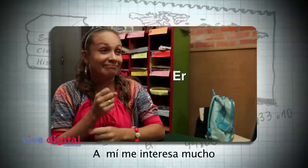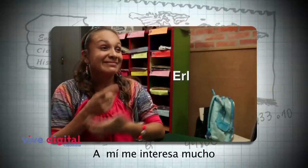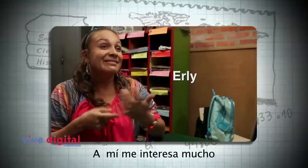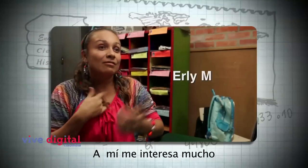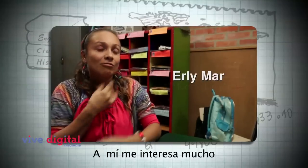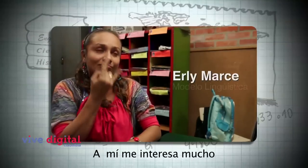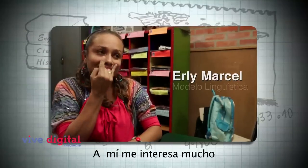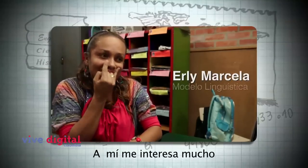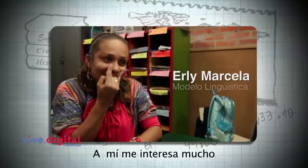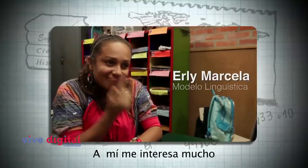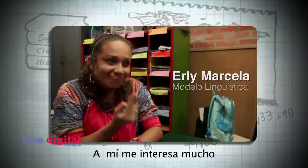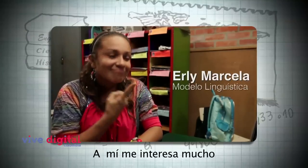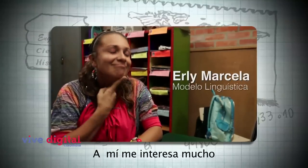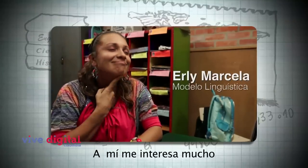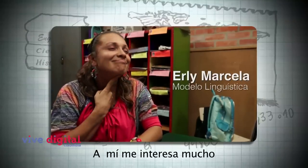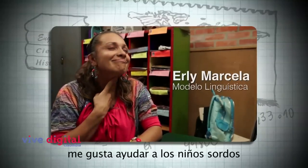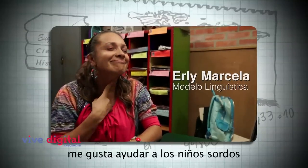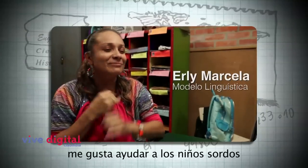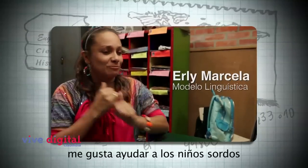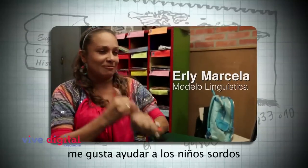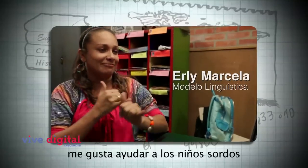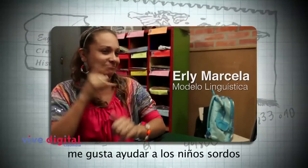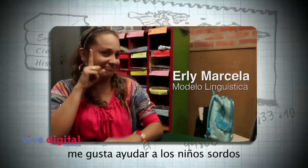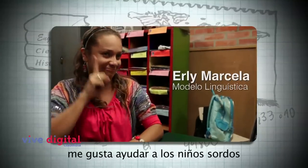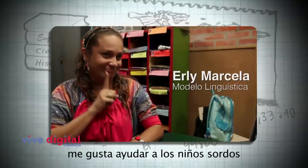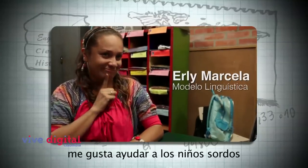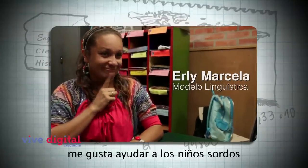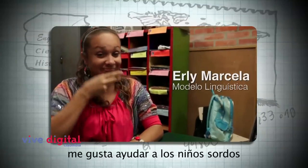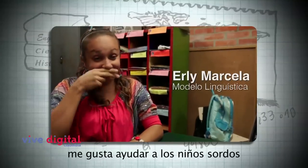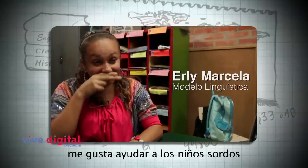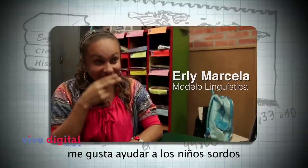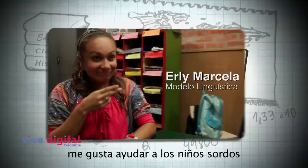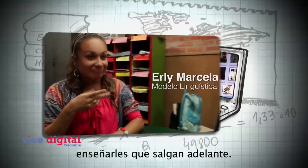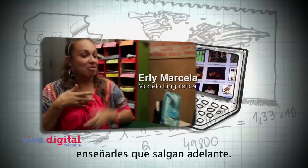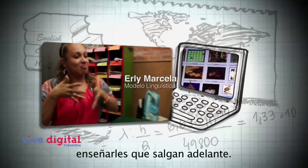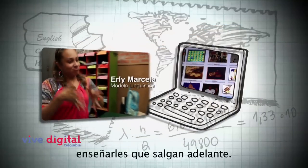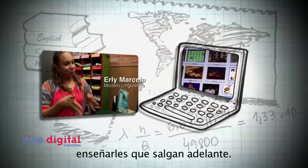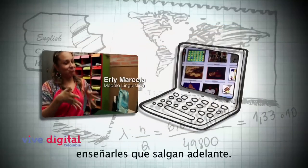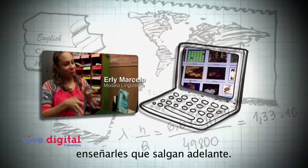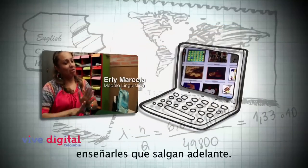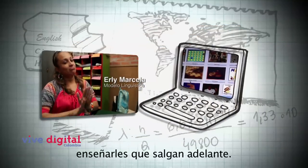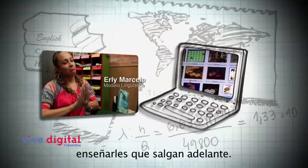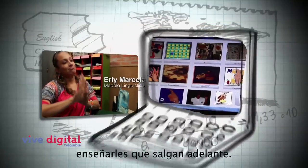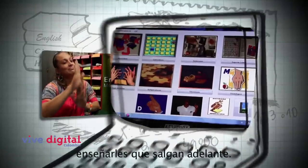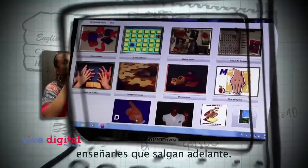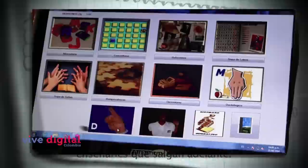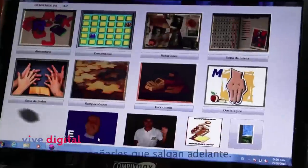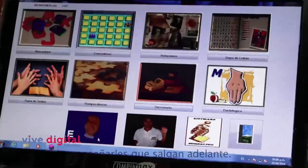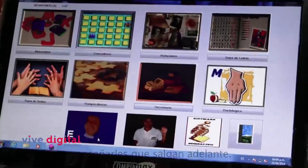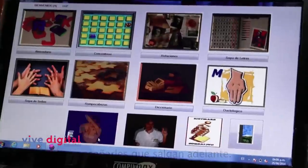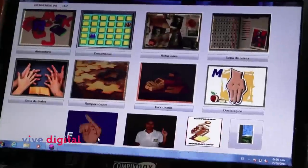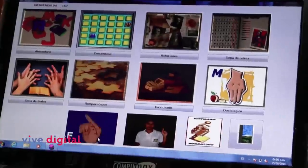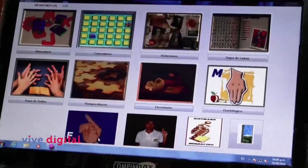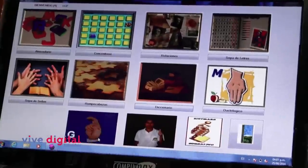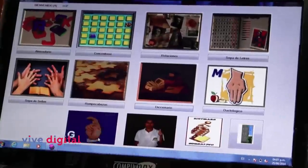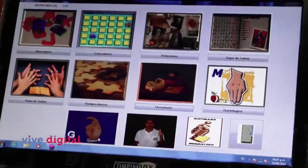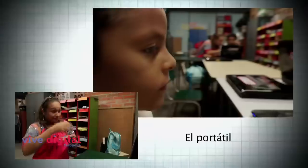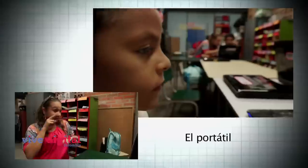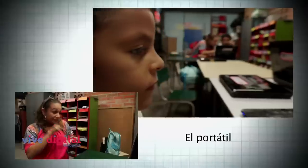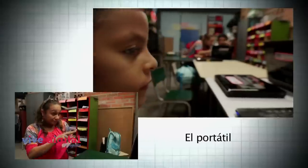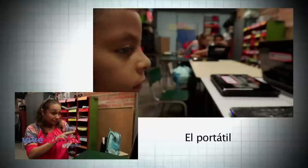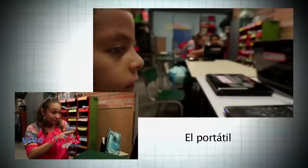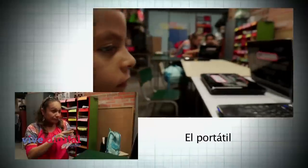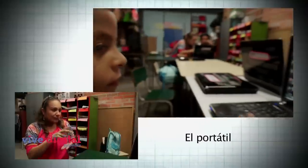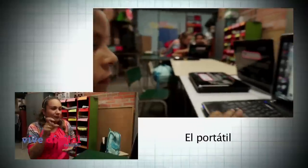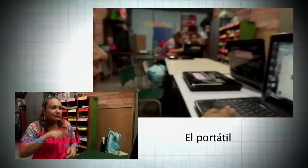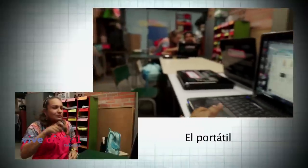A mí me interesa mucho, me gusta ayudar a los niños sordos, enseñarles que salgan adelante.